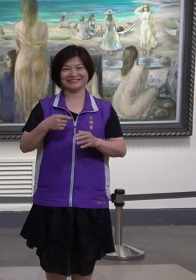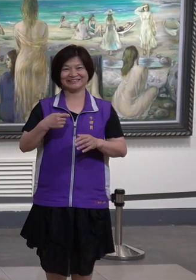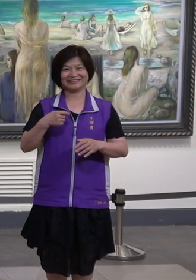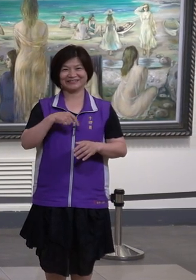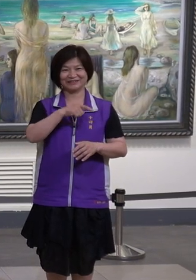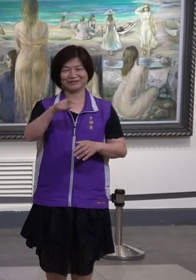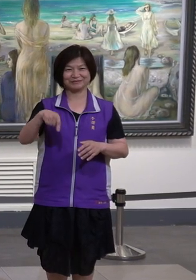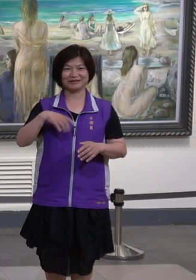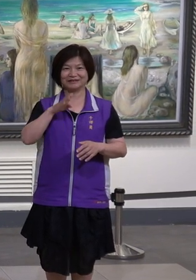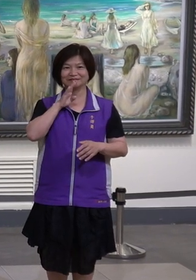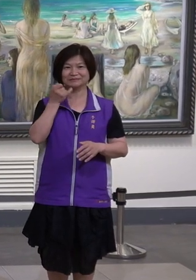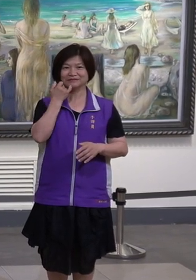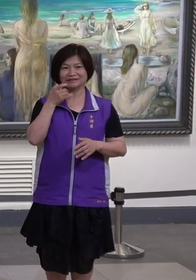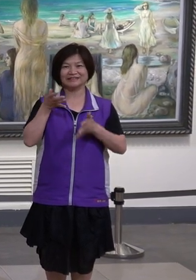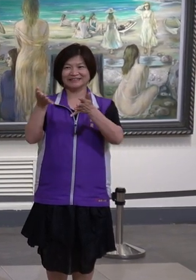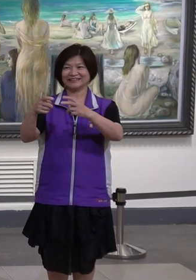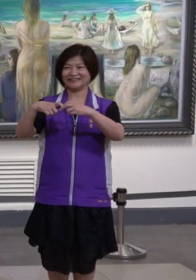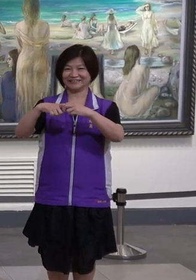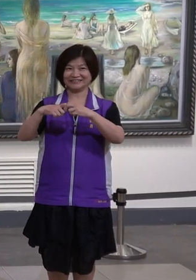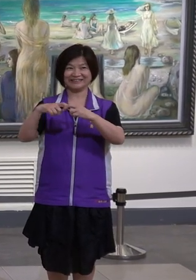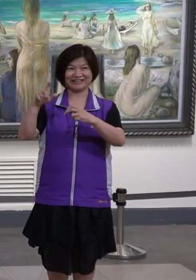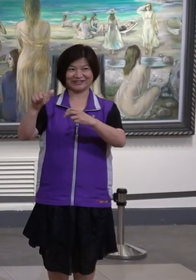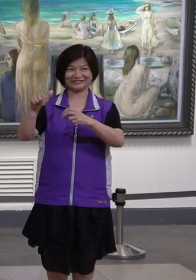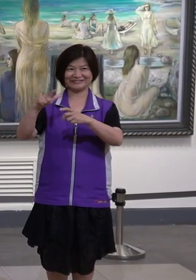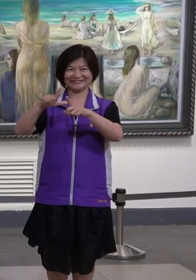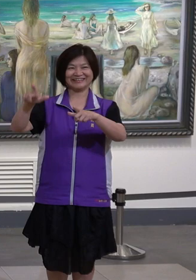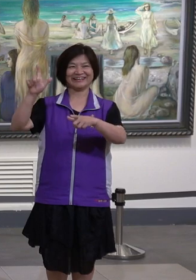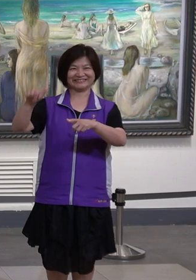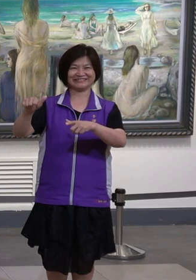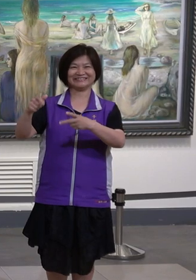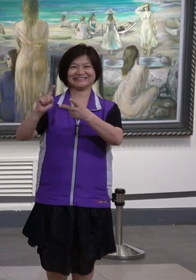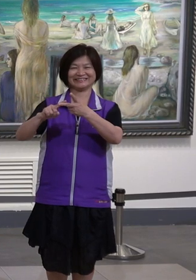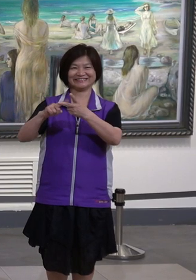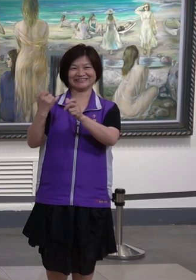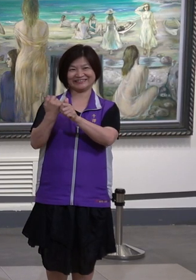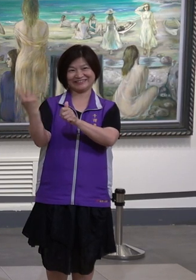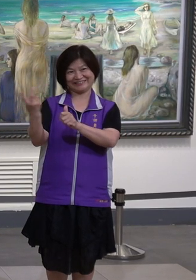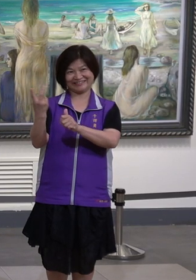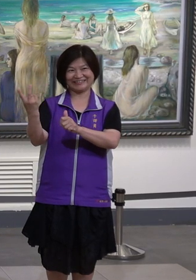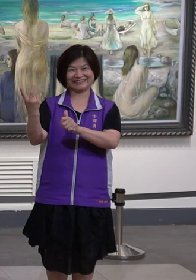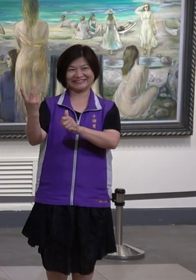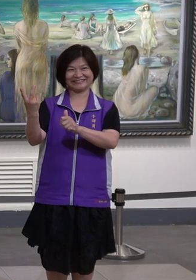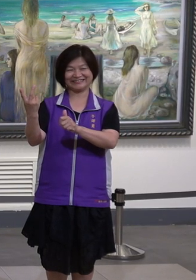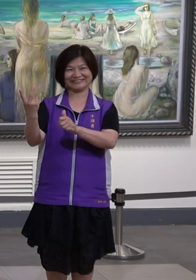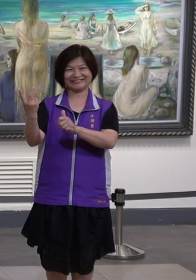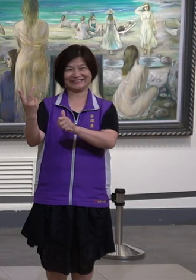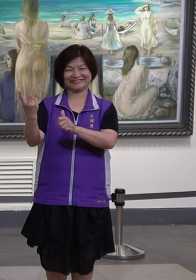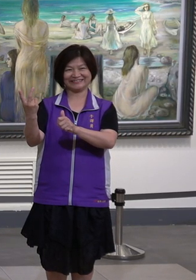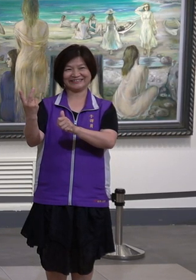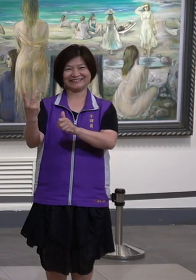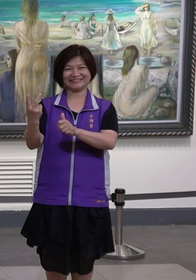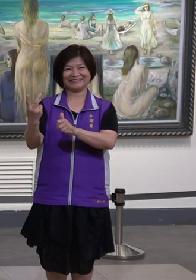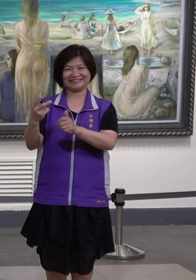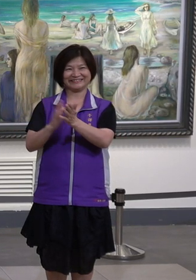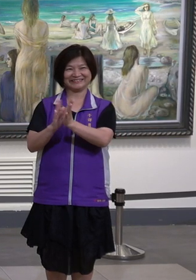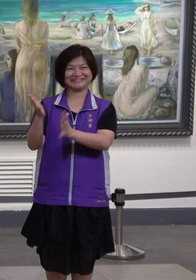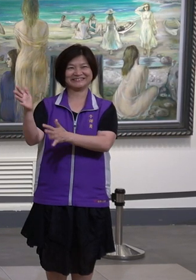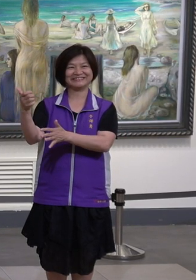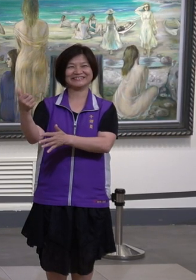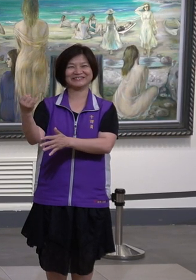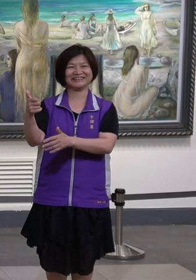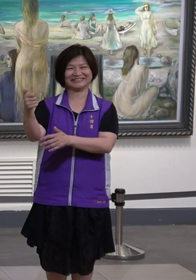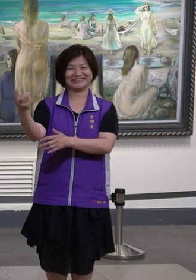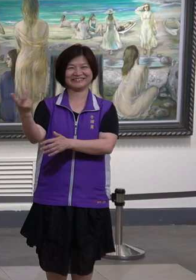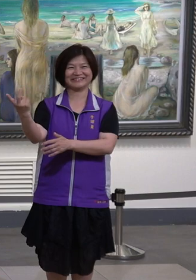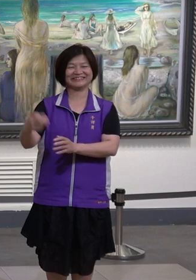我们是不是给李延春大师以及他的夫人舒康女士热烈掌声好吗？谢谢